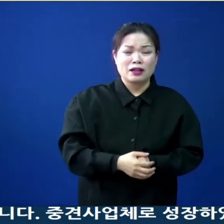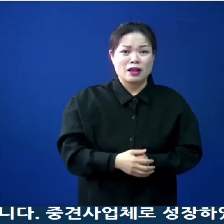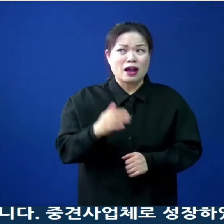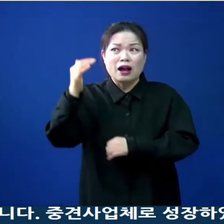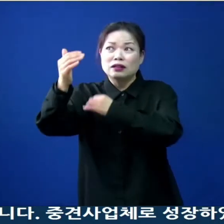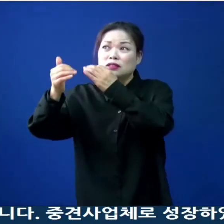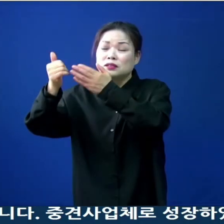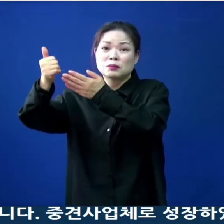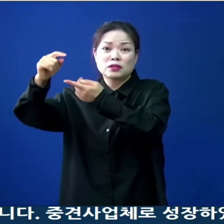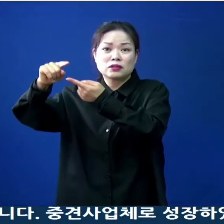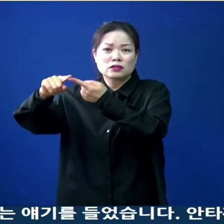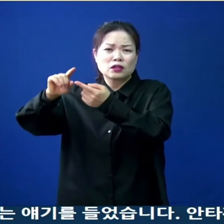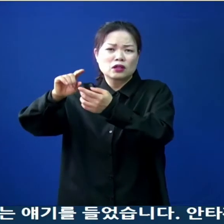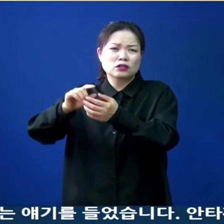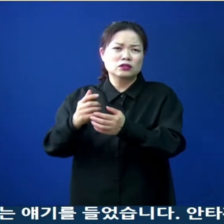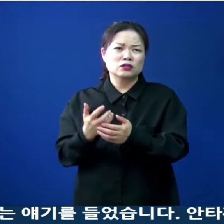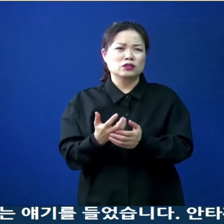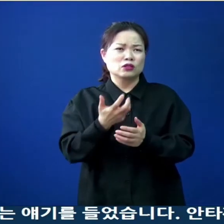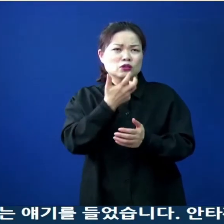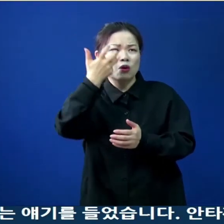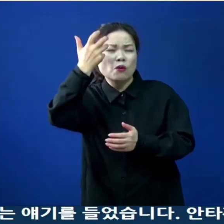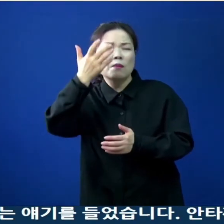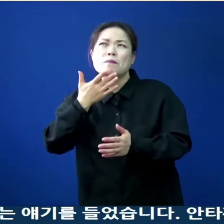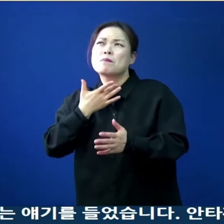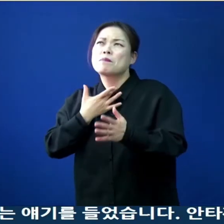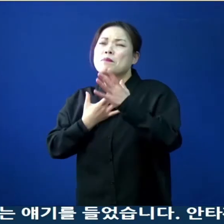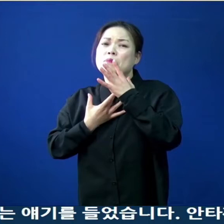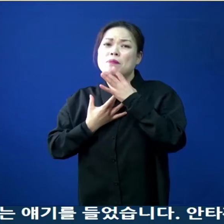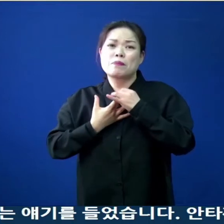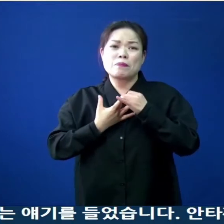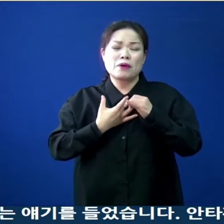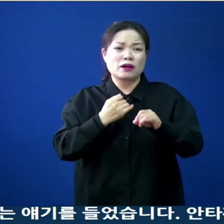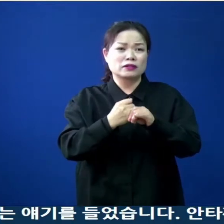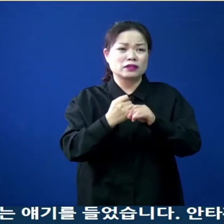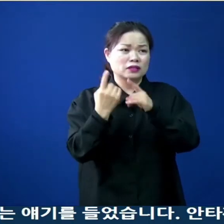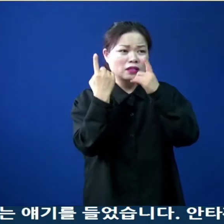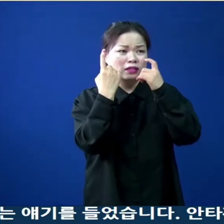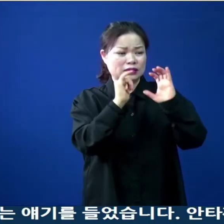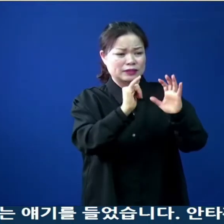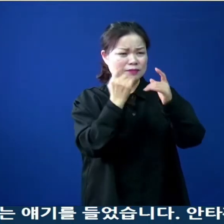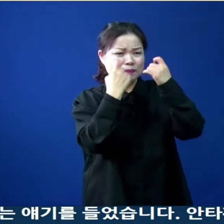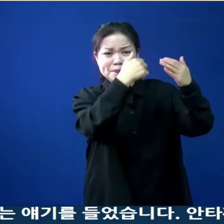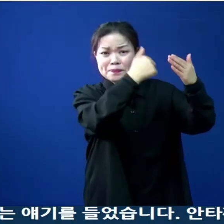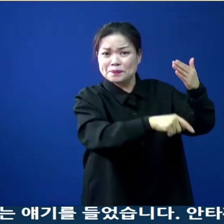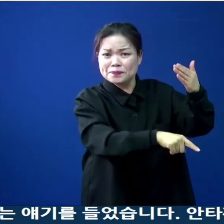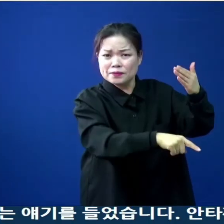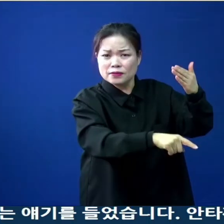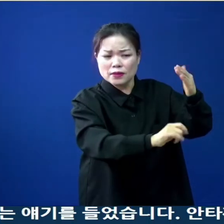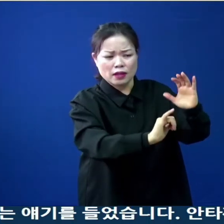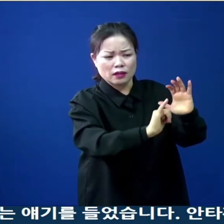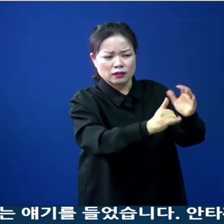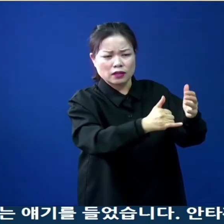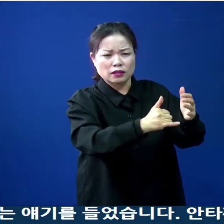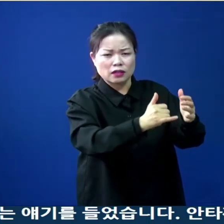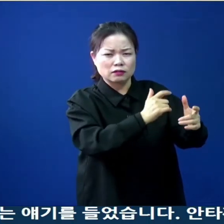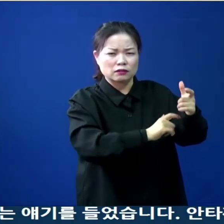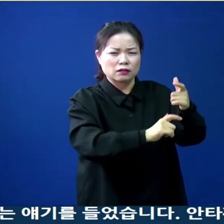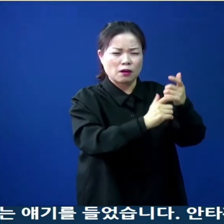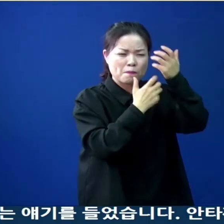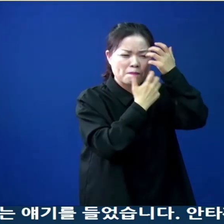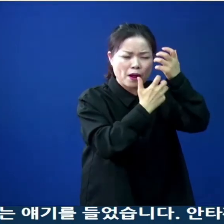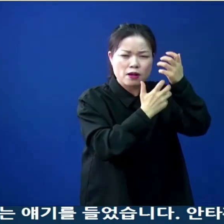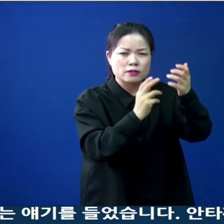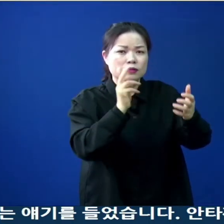하나님에 대해서, 영혼에 대한 조바심을 갉아먹게 되고 결국 그 세상에 대한 조바심은 더욱더 커지게 돼서 결국